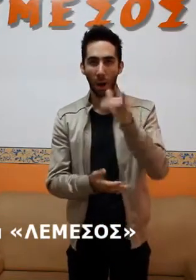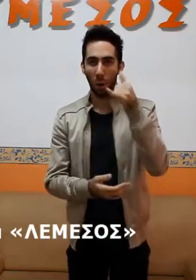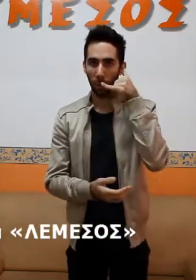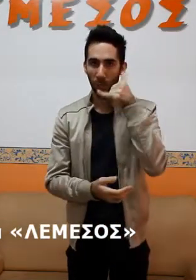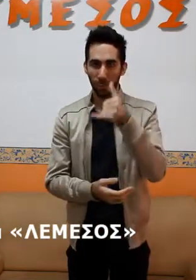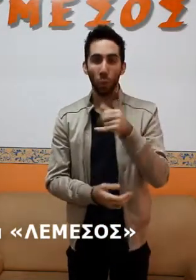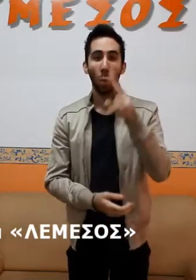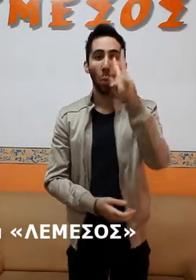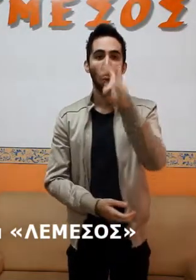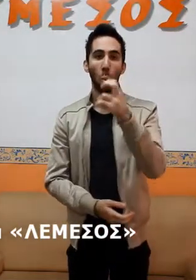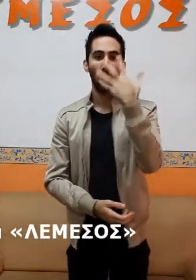25